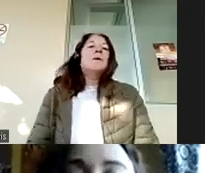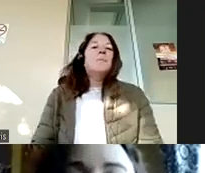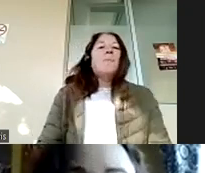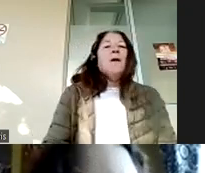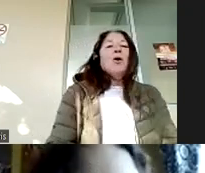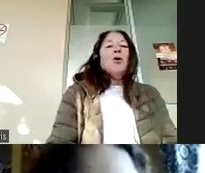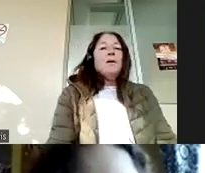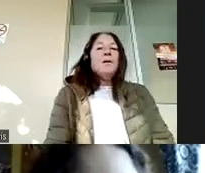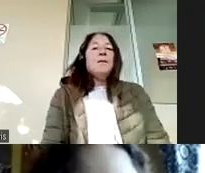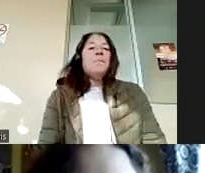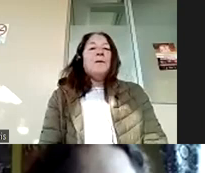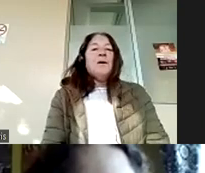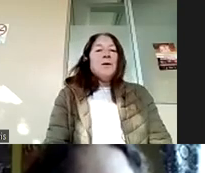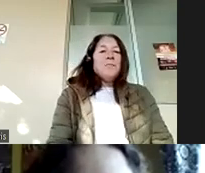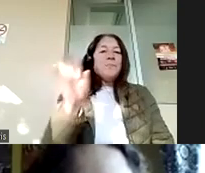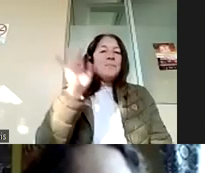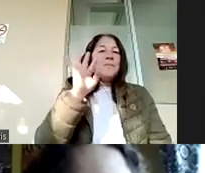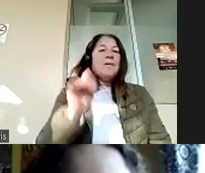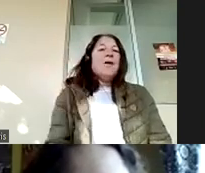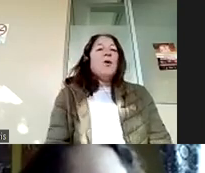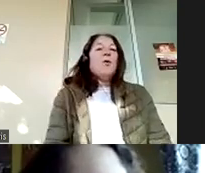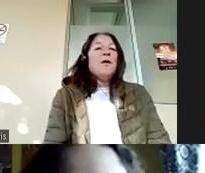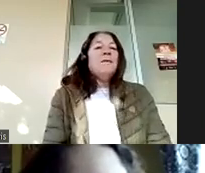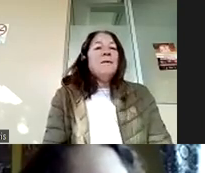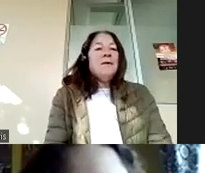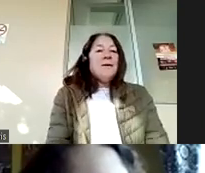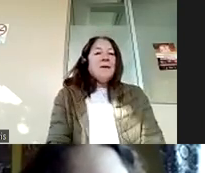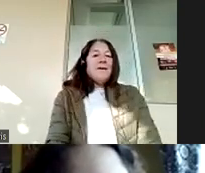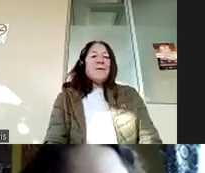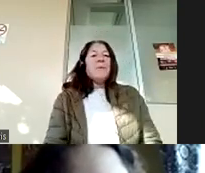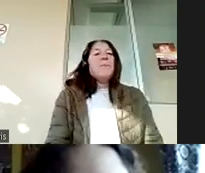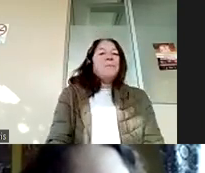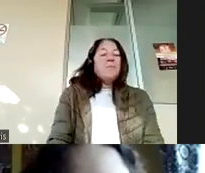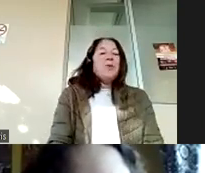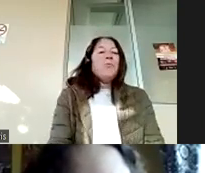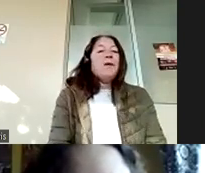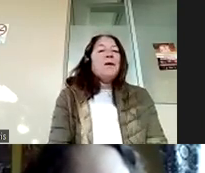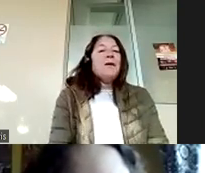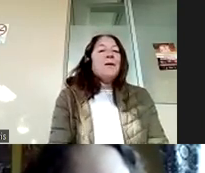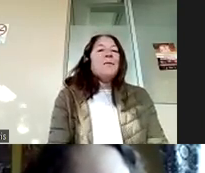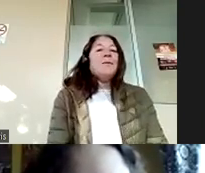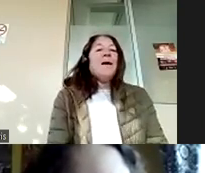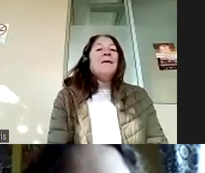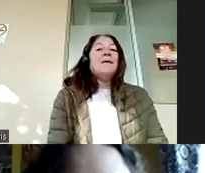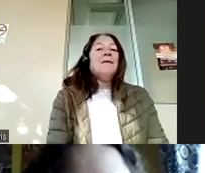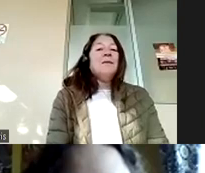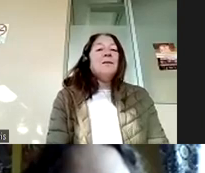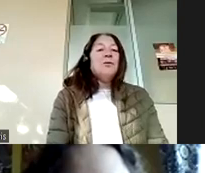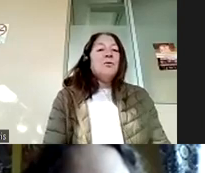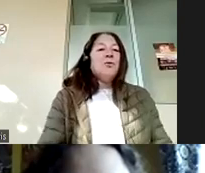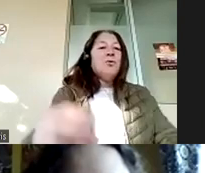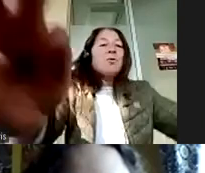¿cierto? Quería comentarnos también ella. La escuchamos. Está sin sonido. Para que active su